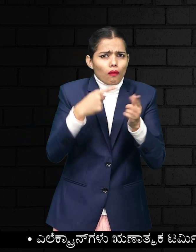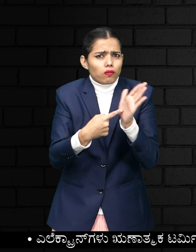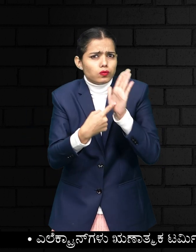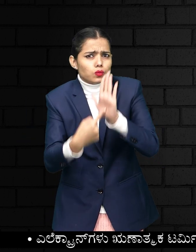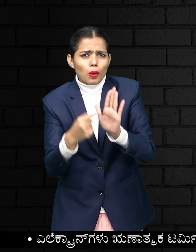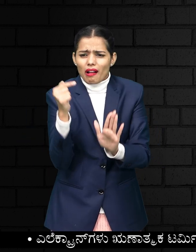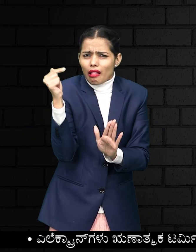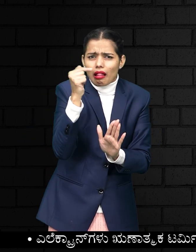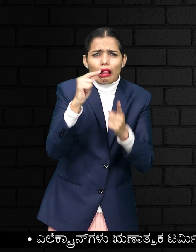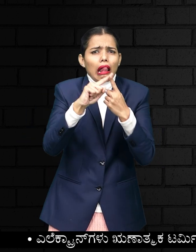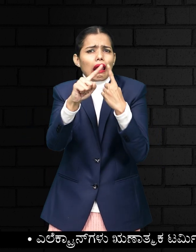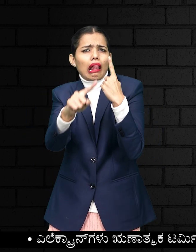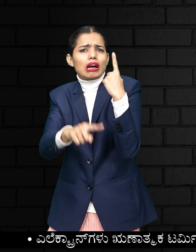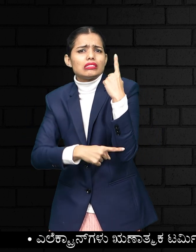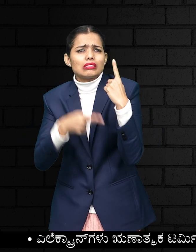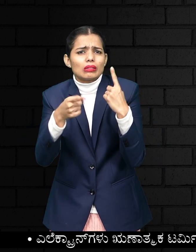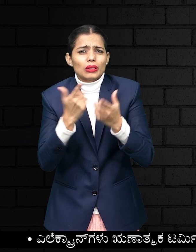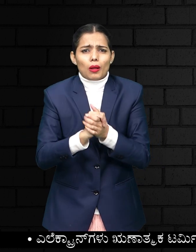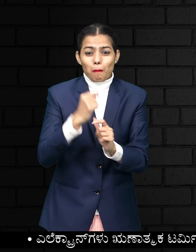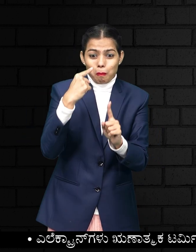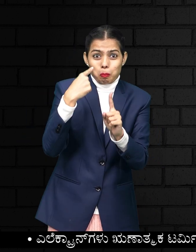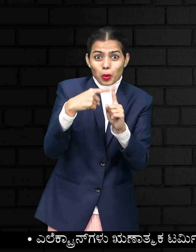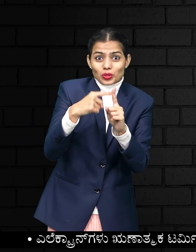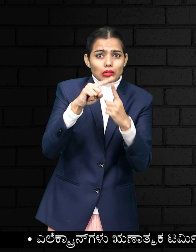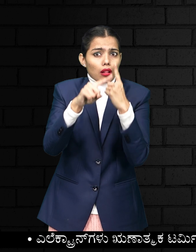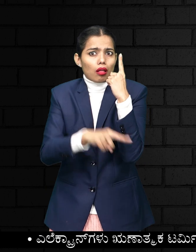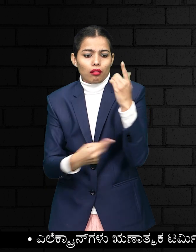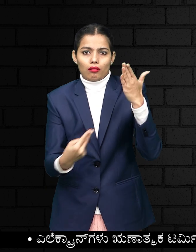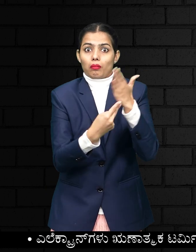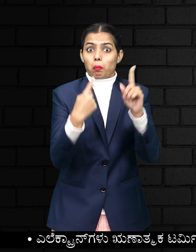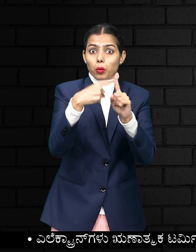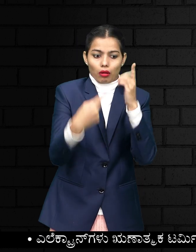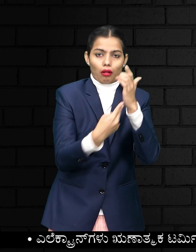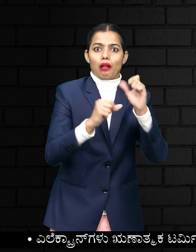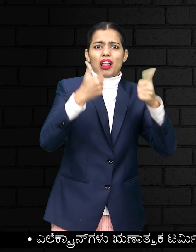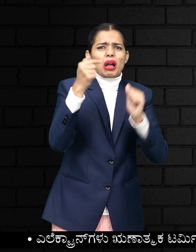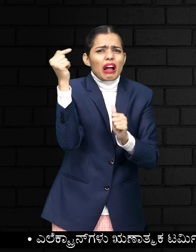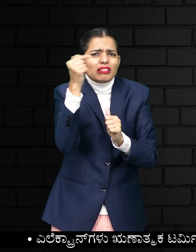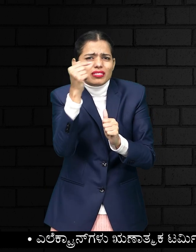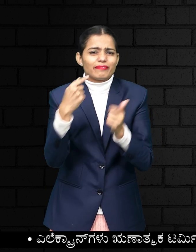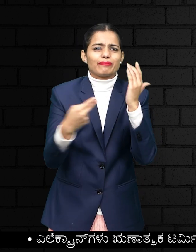ಎಲೆಕ್ಟ್ರಾನ್ಗಳು ಋಣಾತ್ಮಕ ಟರ್ಮಿನಲ್ನಿಂದ ಬ್ಯಾಟರಿಯ ಧನಾತ್ಮಕ ಟರ್ಮಿನಲ್ಗೆ ಹರಿಯುತ್ತದೆ.